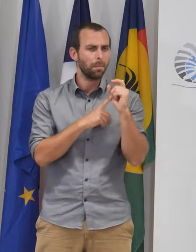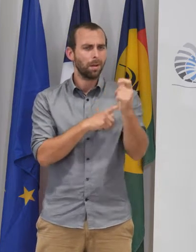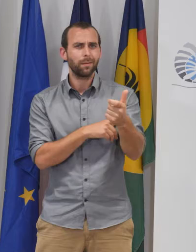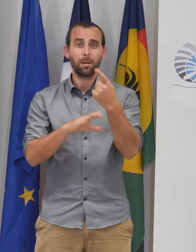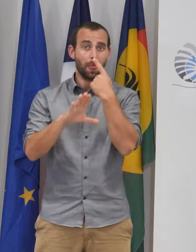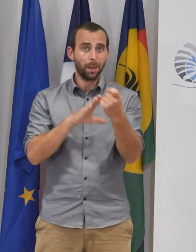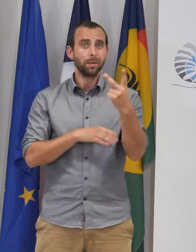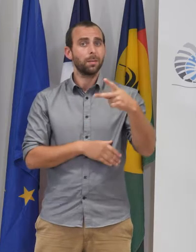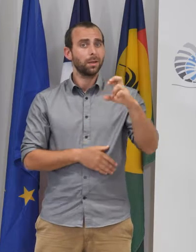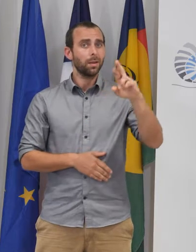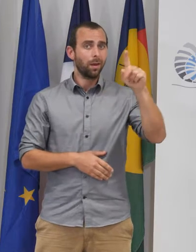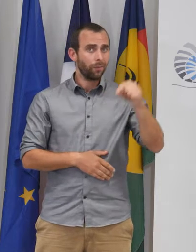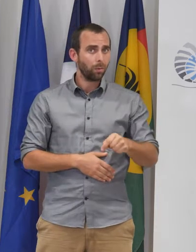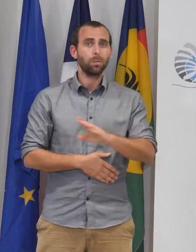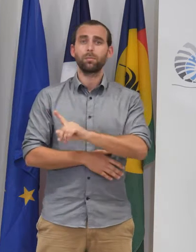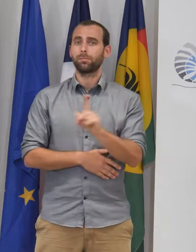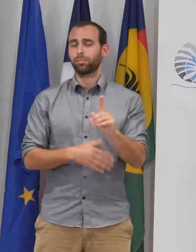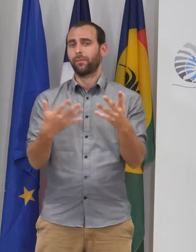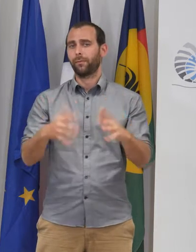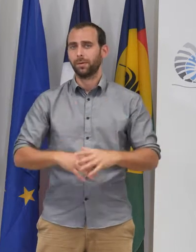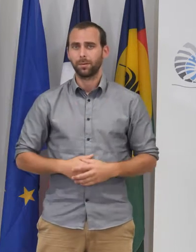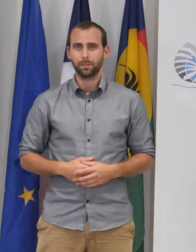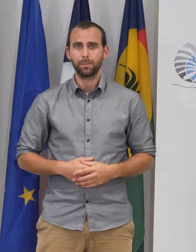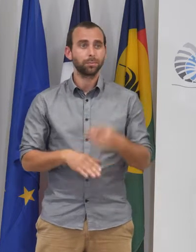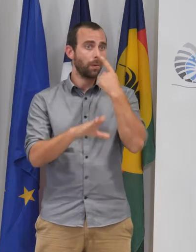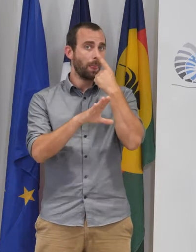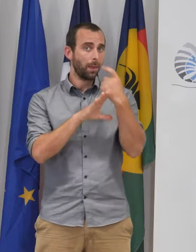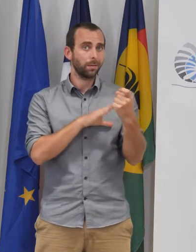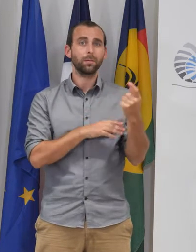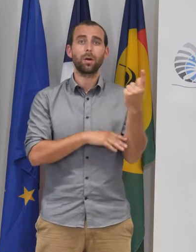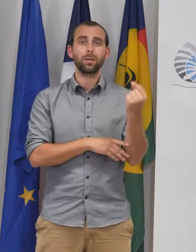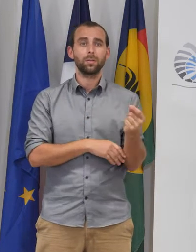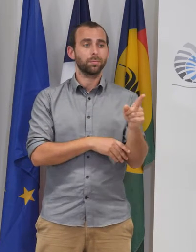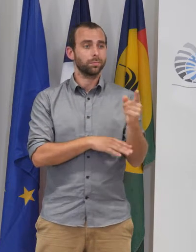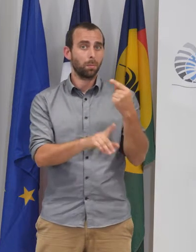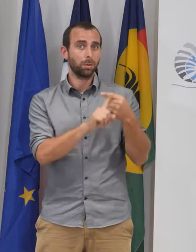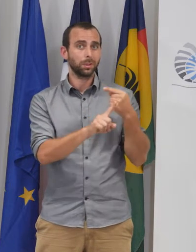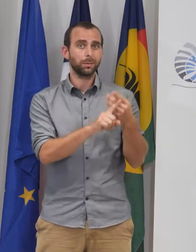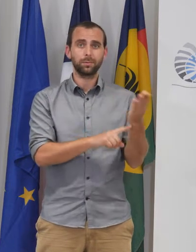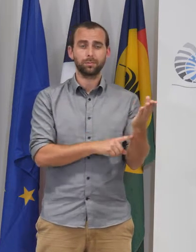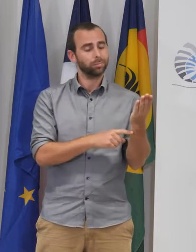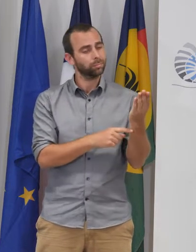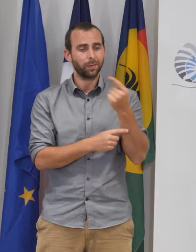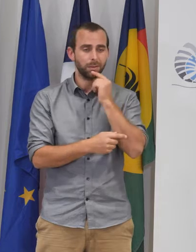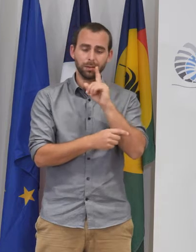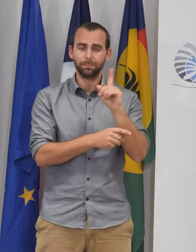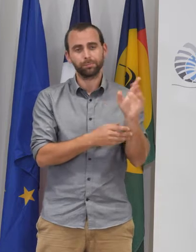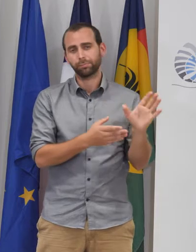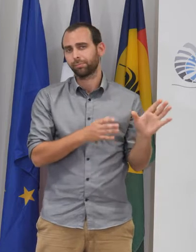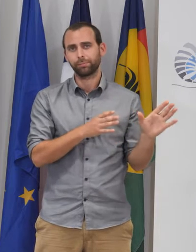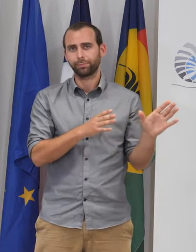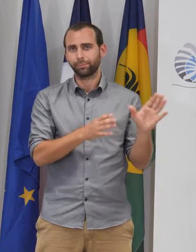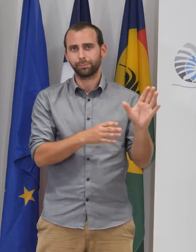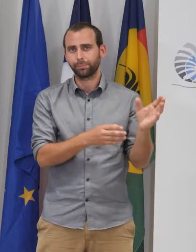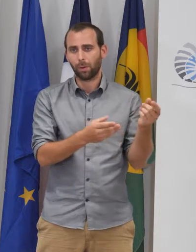PCR. Les tests antigéniques positifs sont donc comptabilisés comme des cas avérés positifs, ce qui le sera